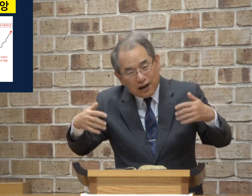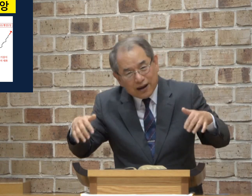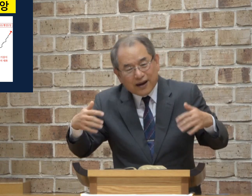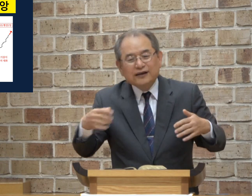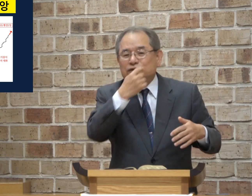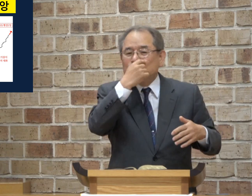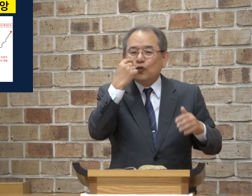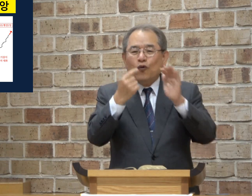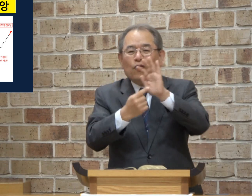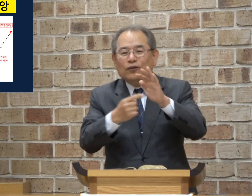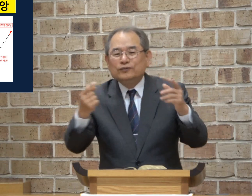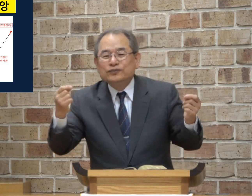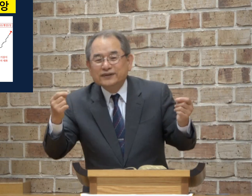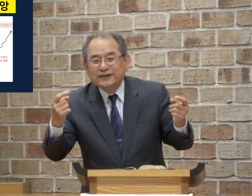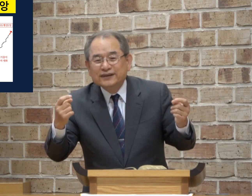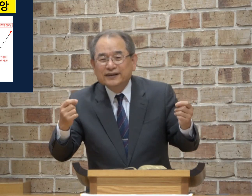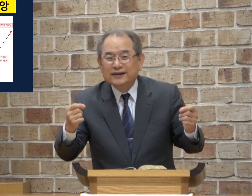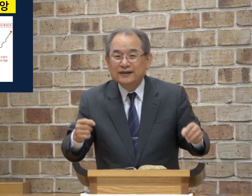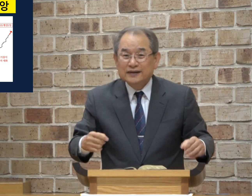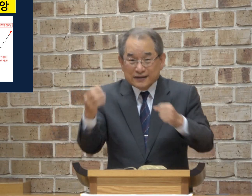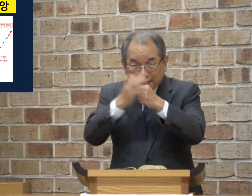우리가 너무 연약하기 때문에